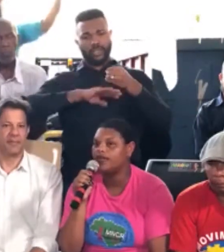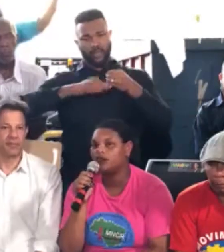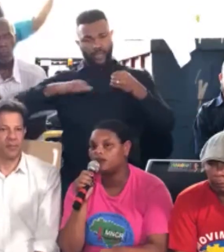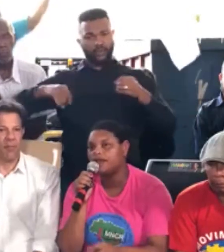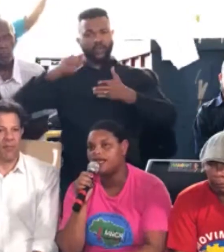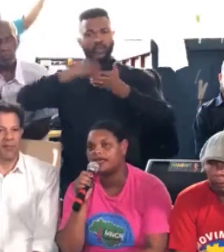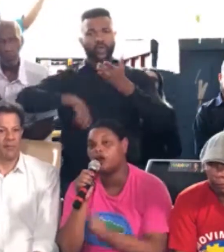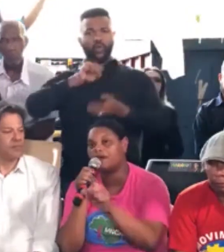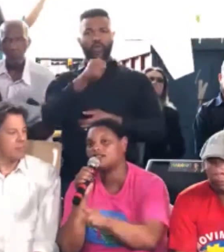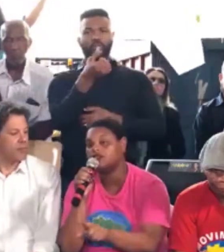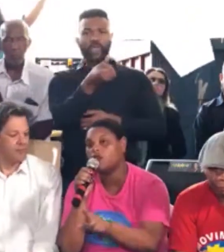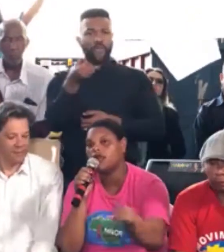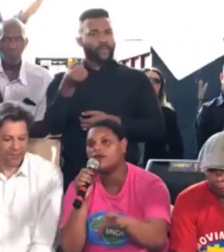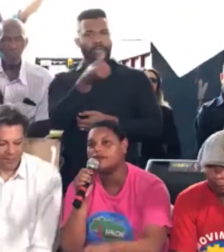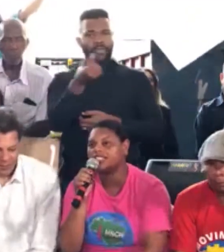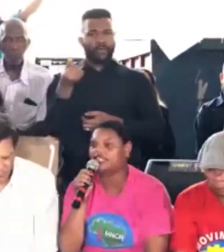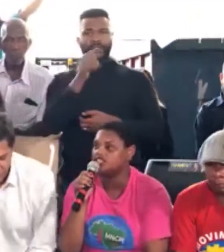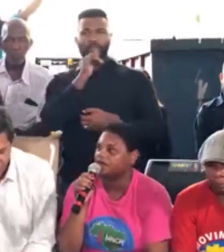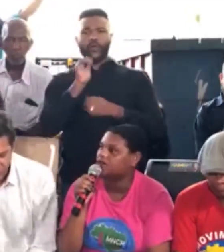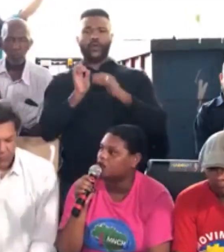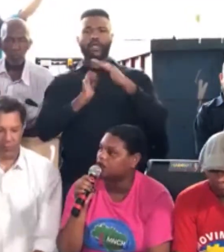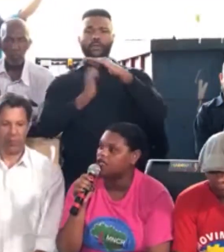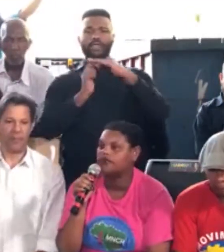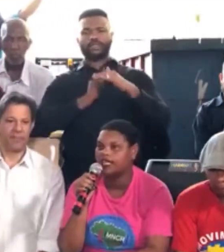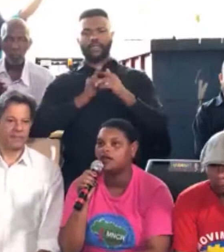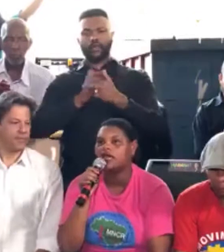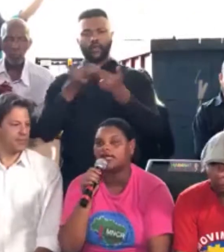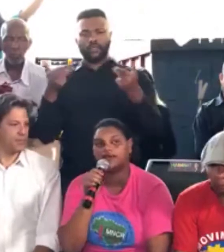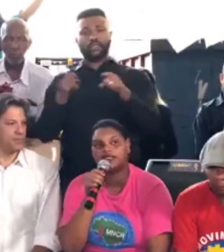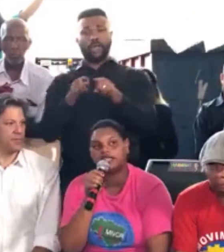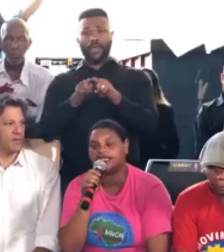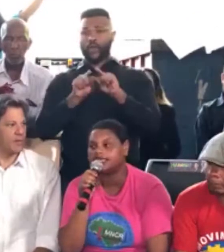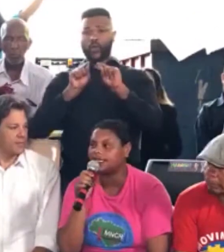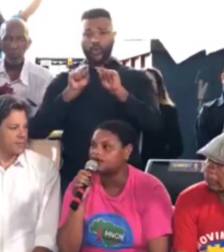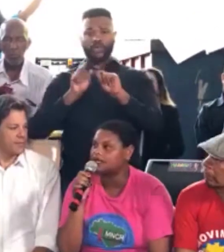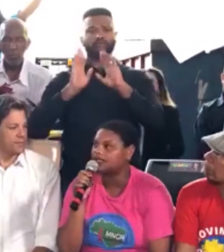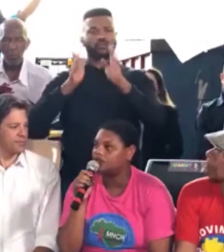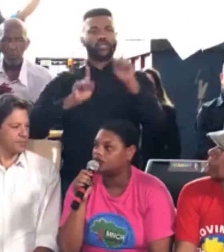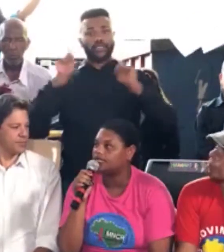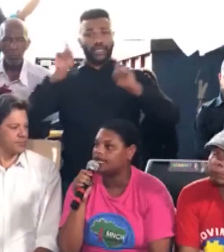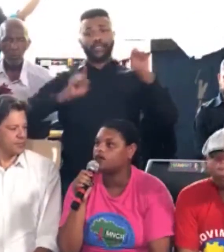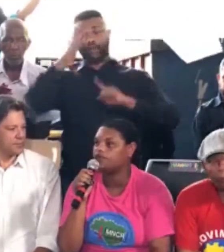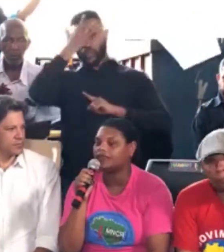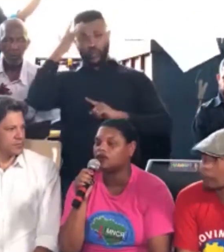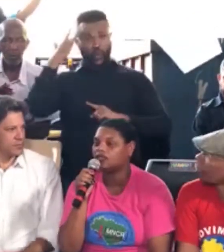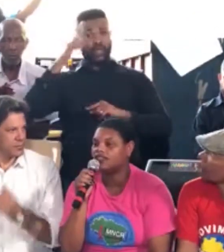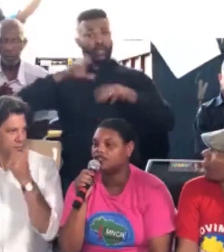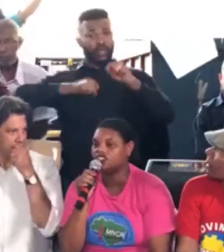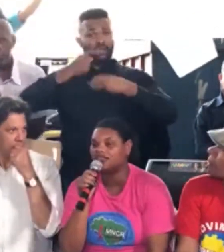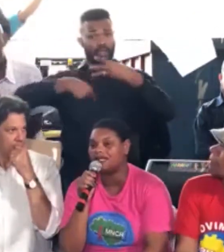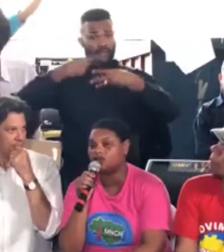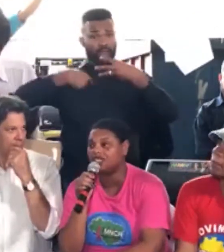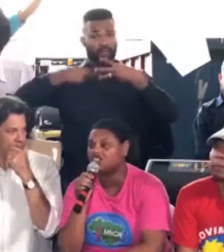catadores por meio da 866, que é não concorrer com uma empresa que está cheia de patrimônio. Vem trazendo a licitação para os catadores, né? A contratar o nosso